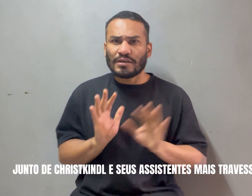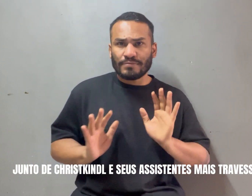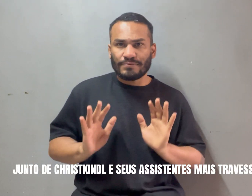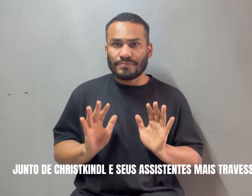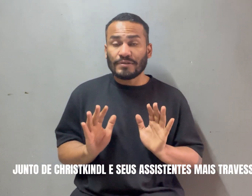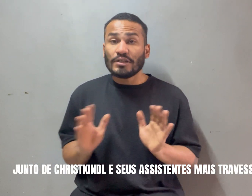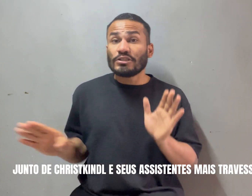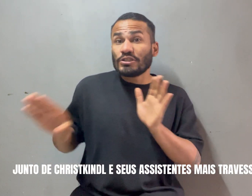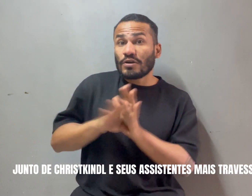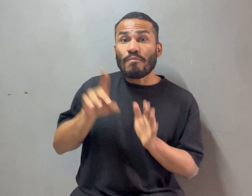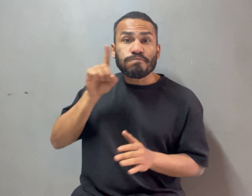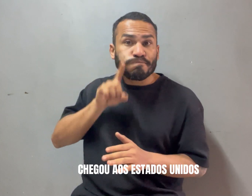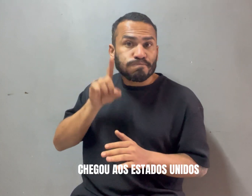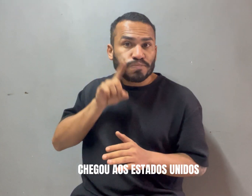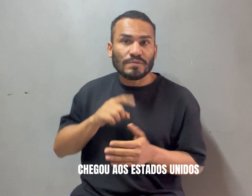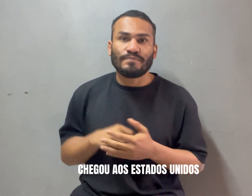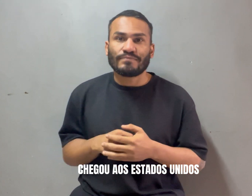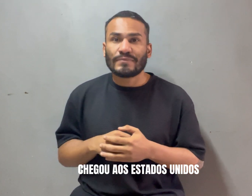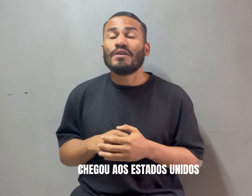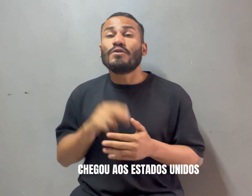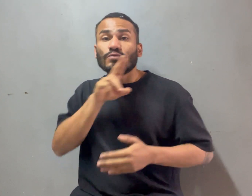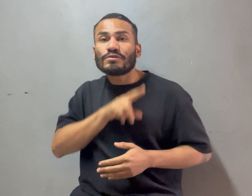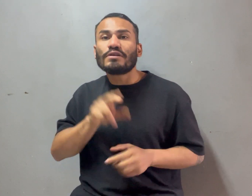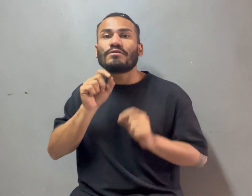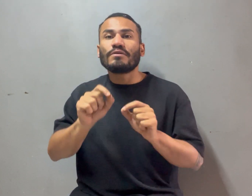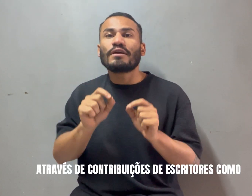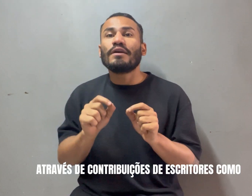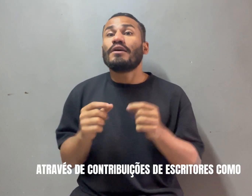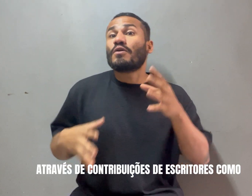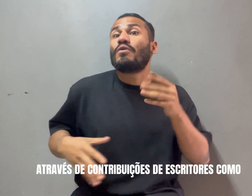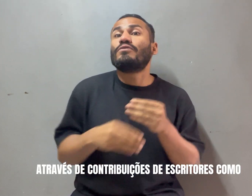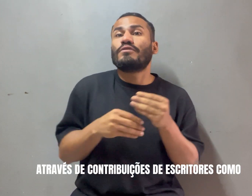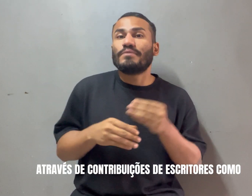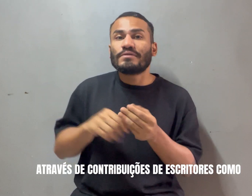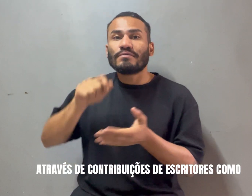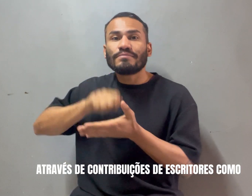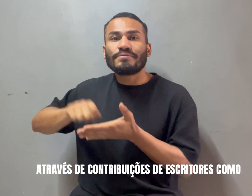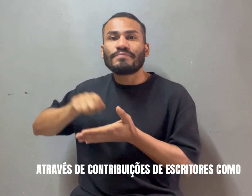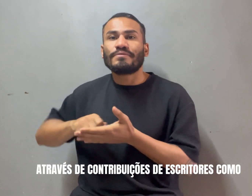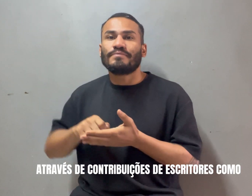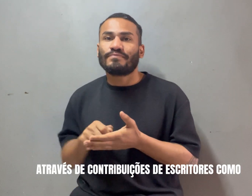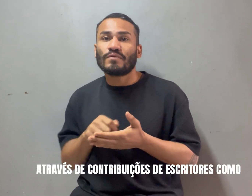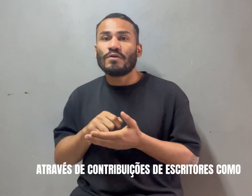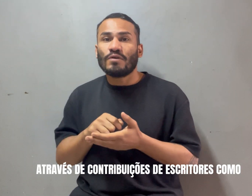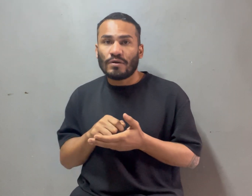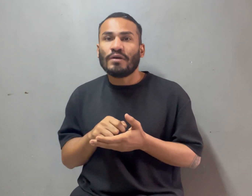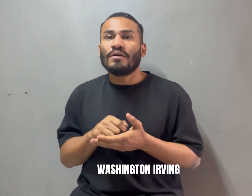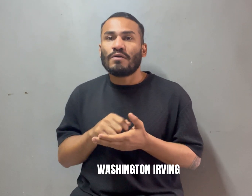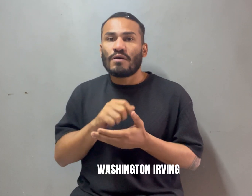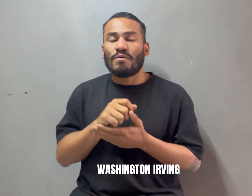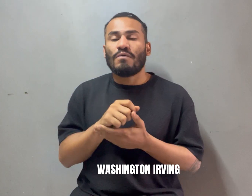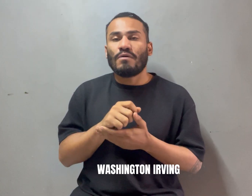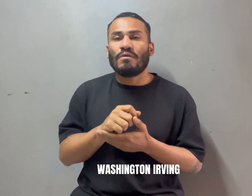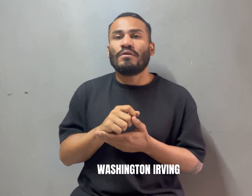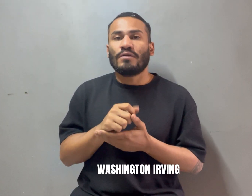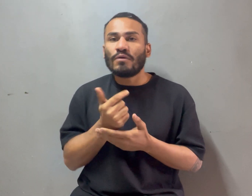mais travessos, chegou aos Estados Unidos, através de contribuições de escritores como Washington Irving,